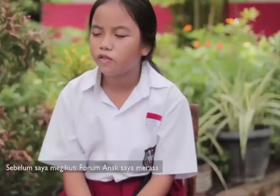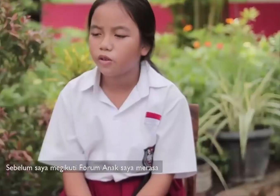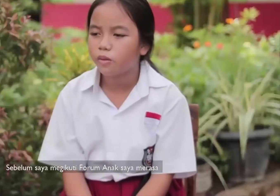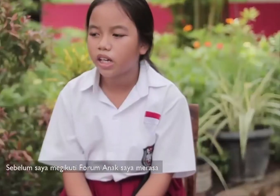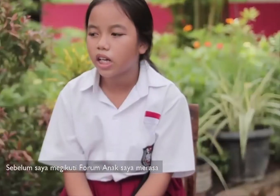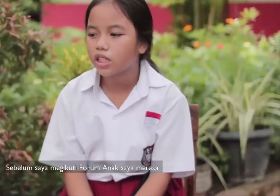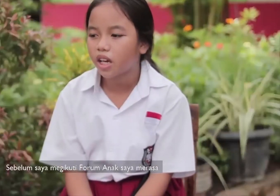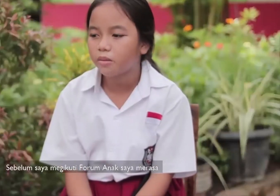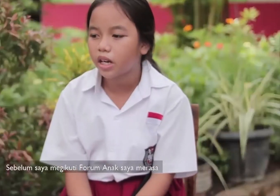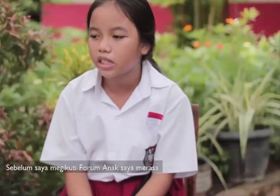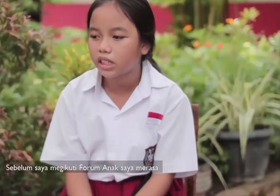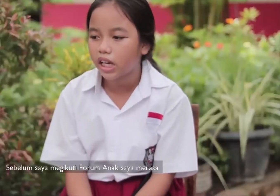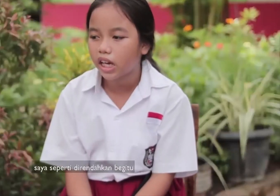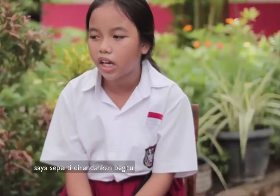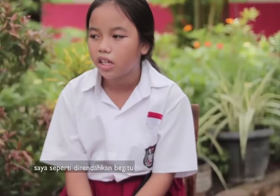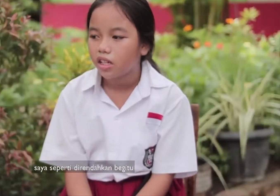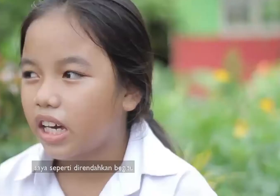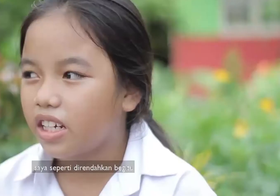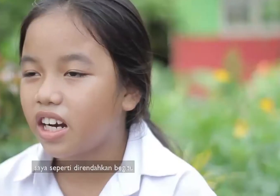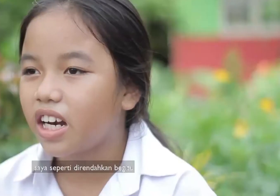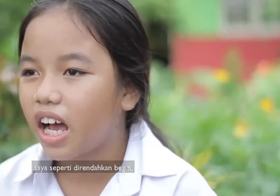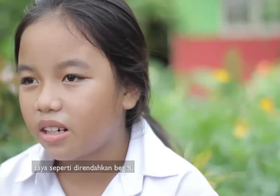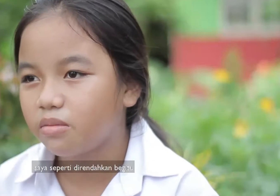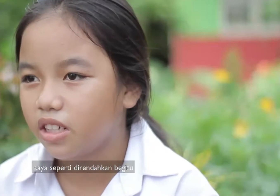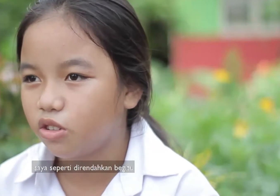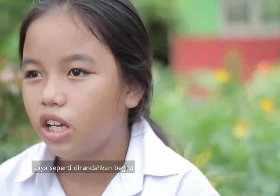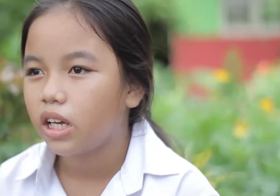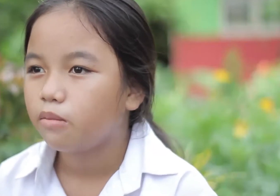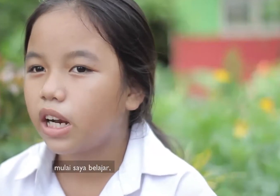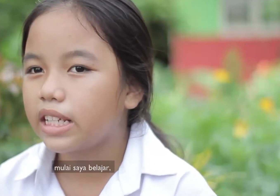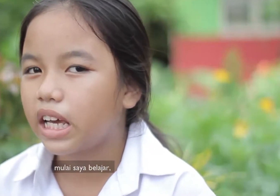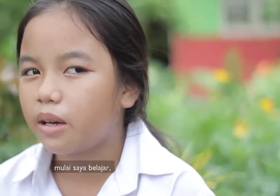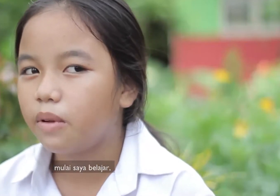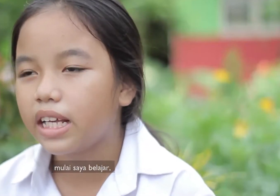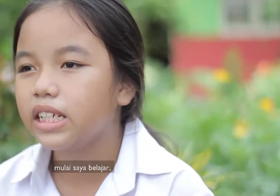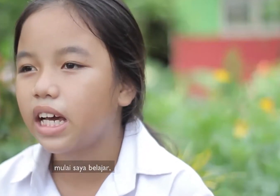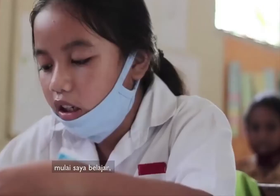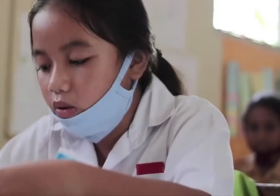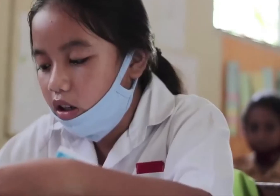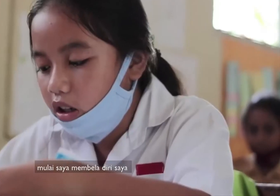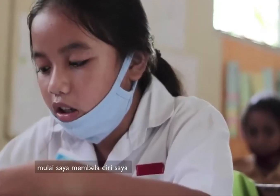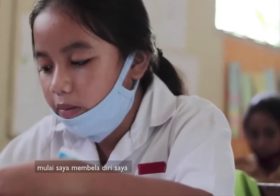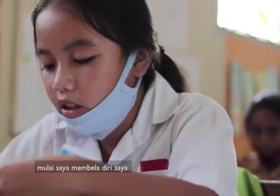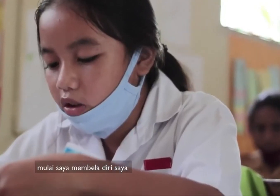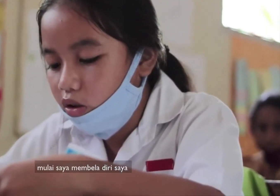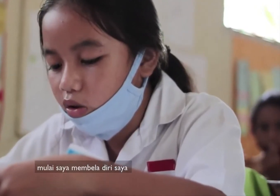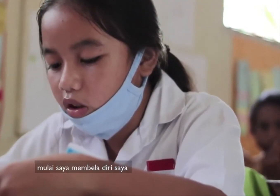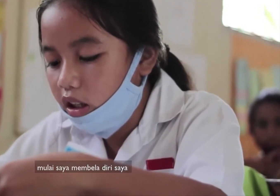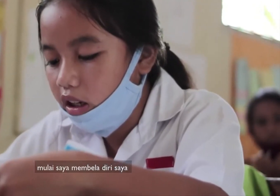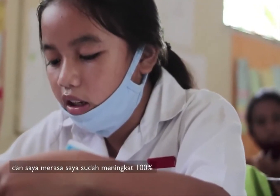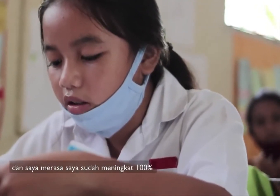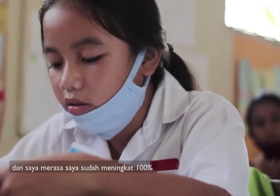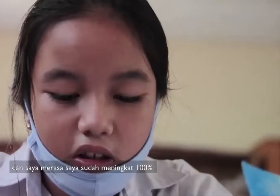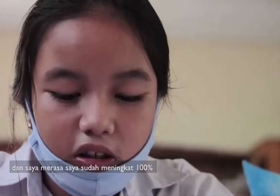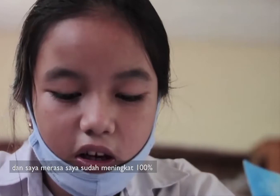Sebelum saya mengikuti forum anak, saya merasa saya kayak direndahkan begitu. Mulai saya belajar, mulai saya membela